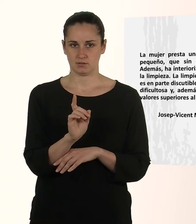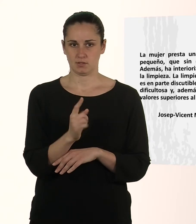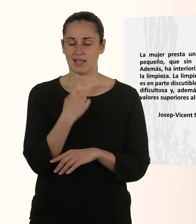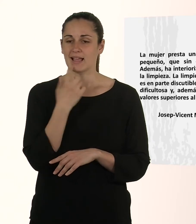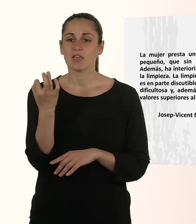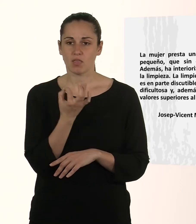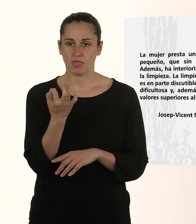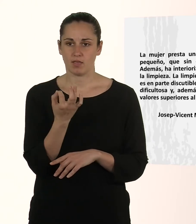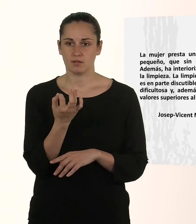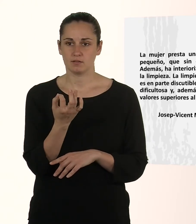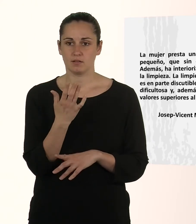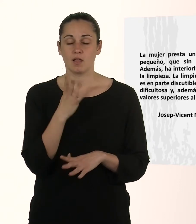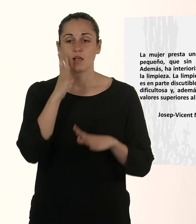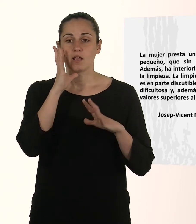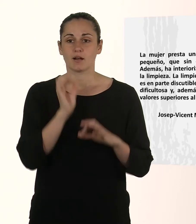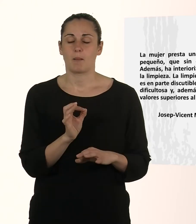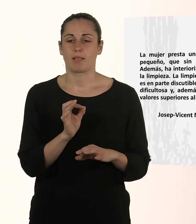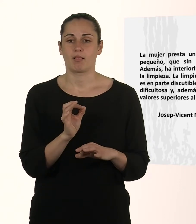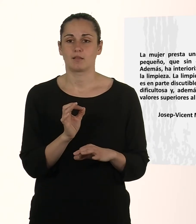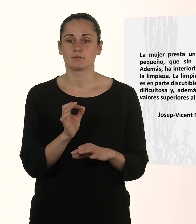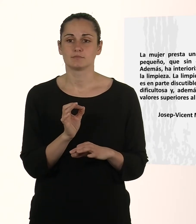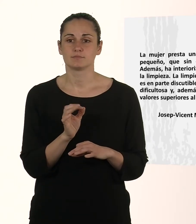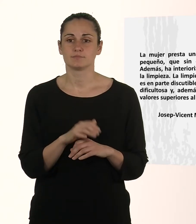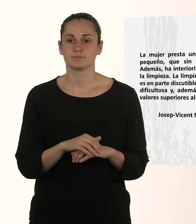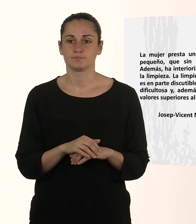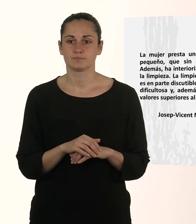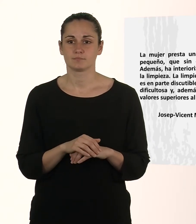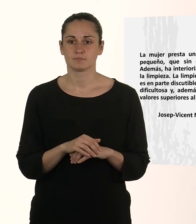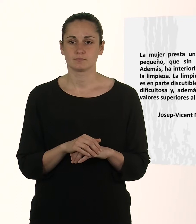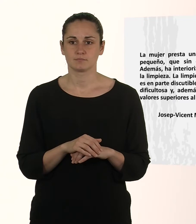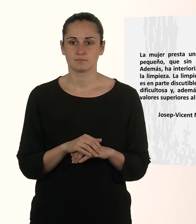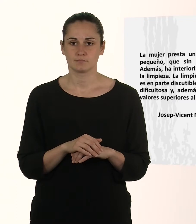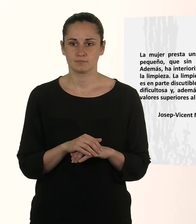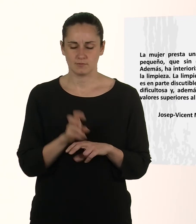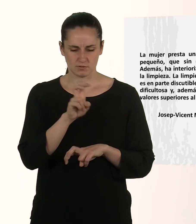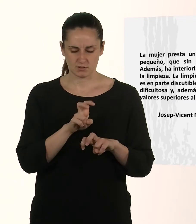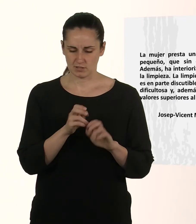realidad lo que tenemos es... Me estoy saltando